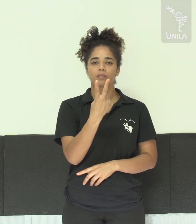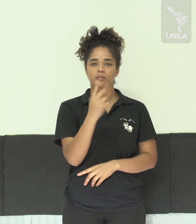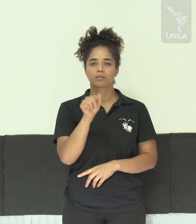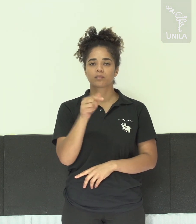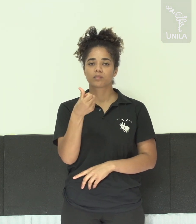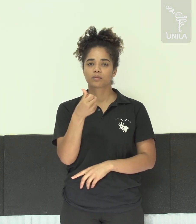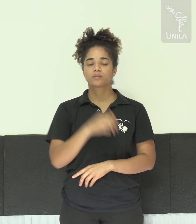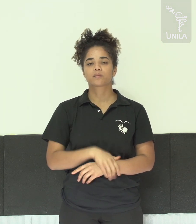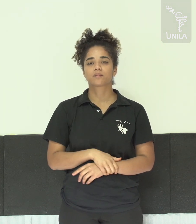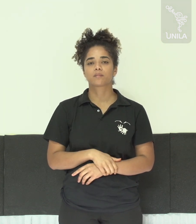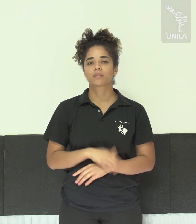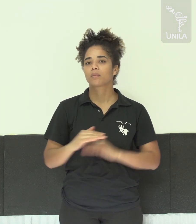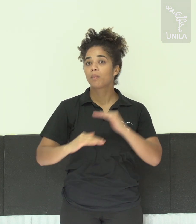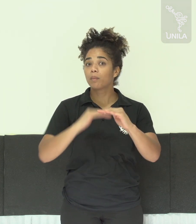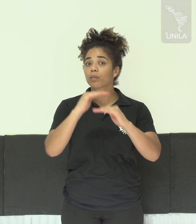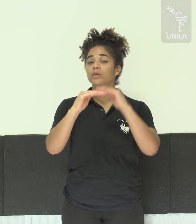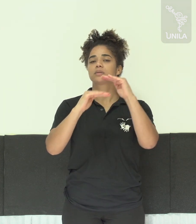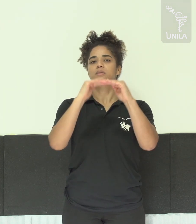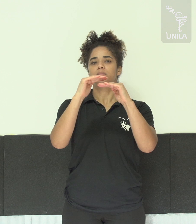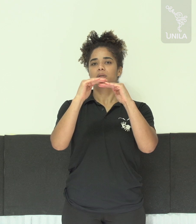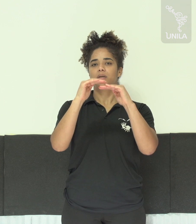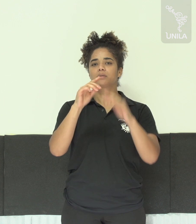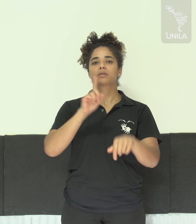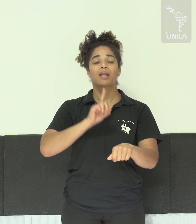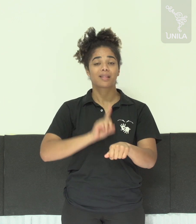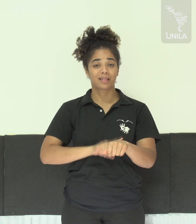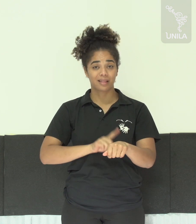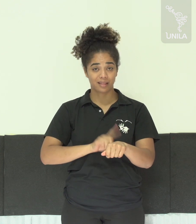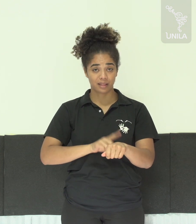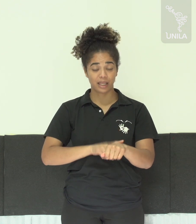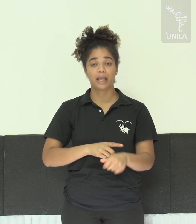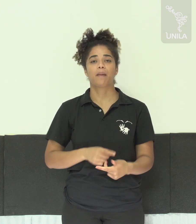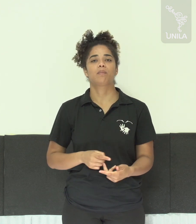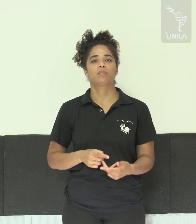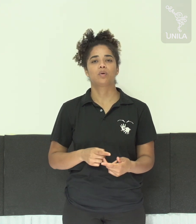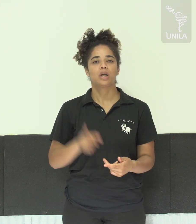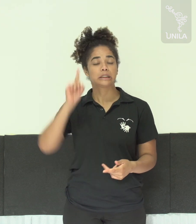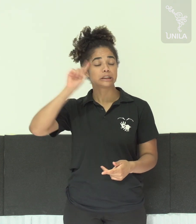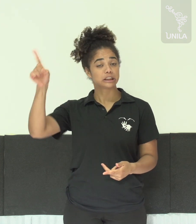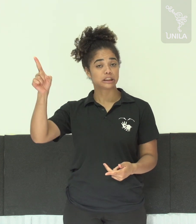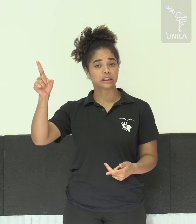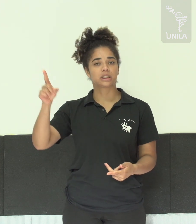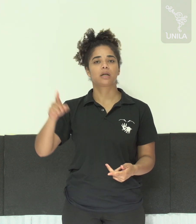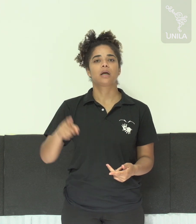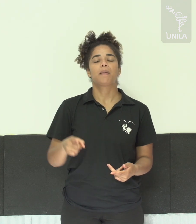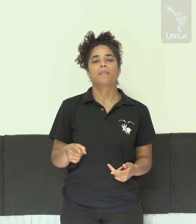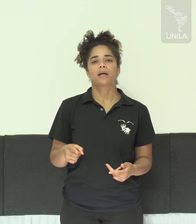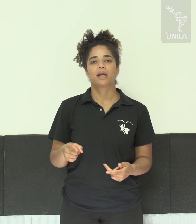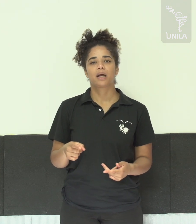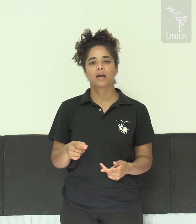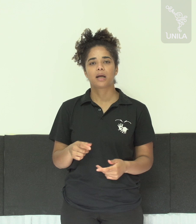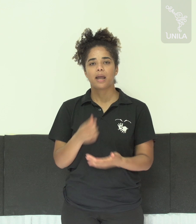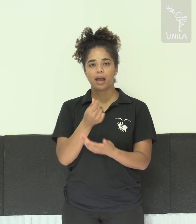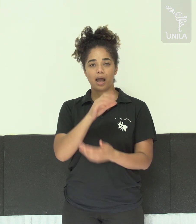12.6 Os procedimentos, datas e critérios para inclusão em auxílios do Programa